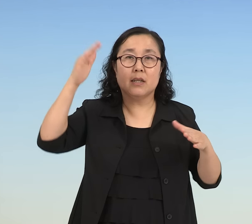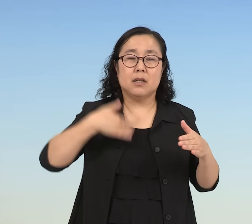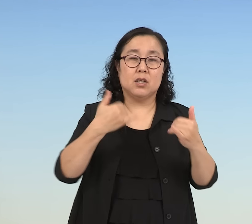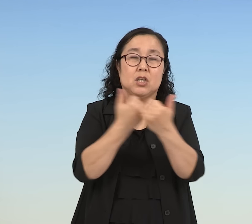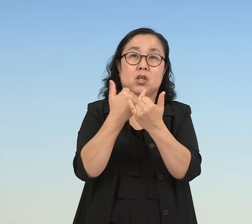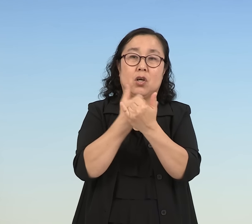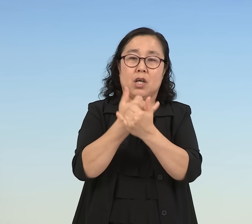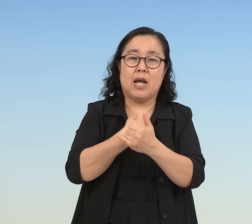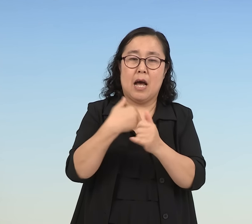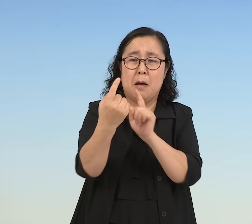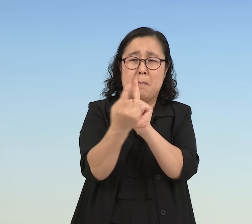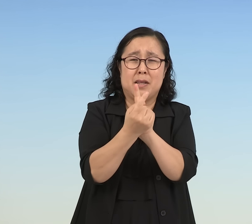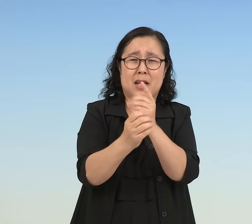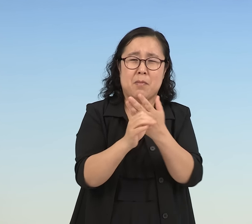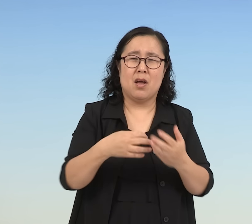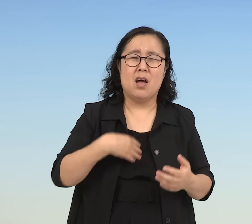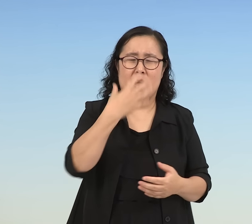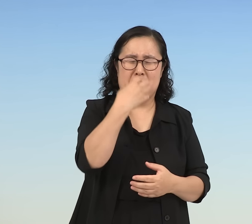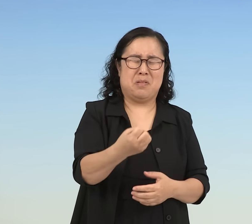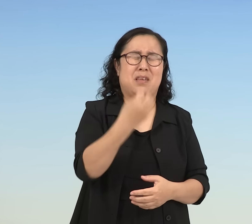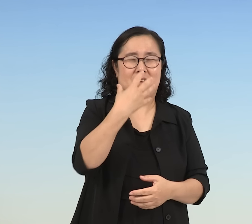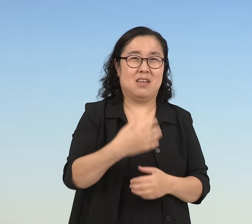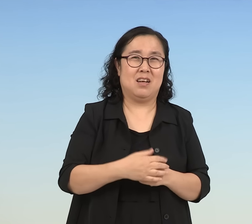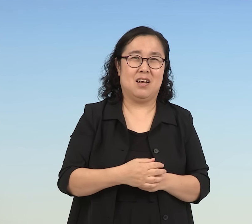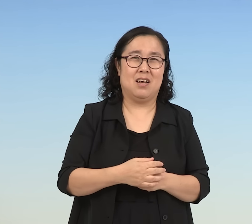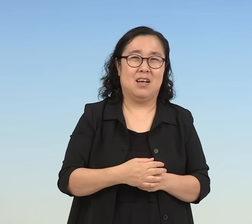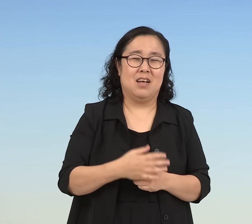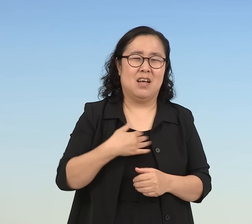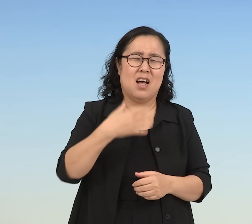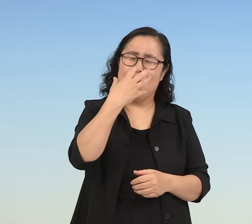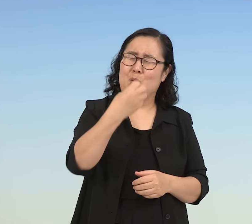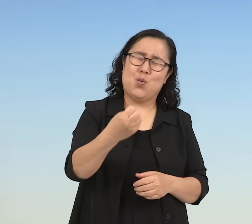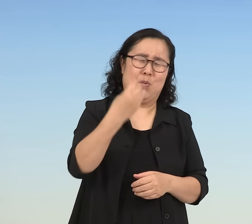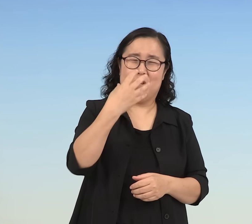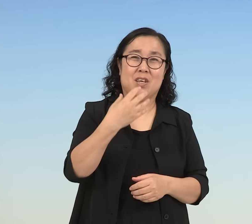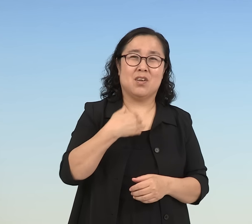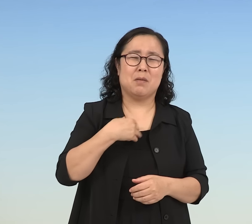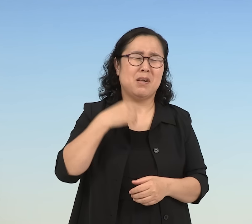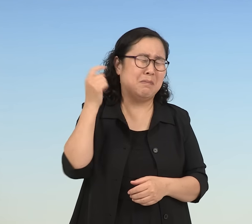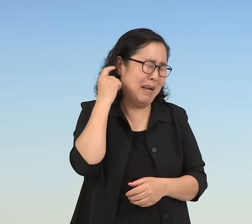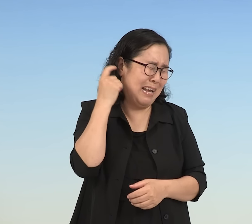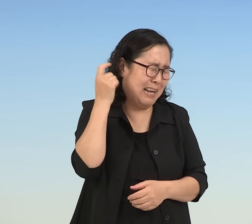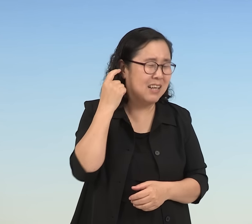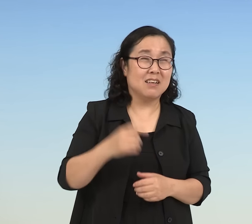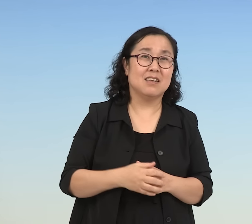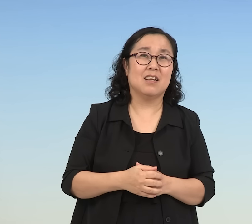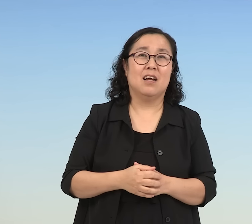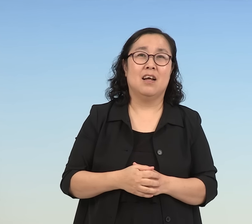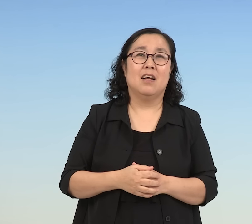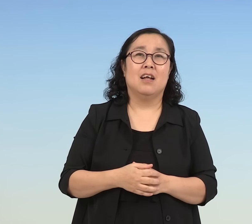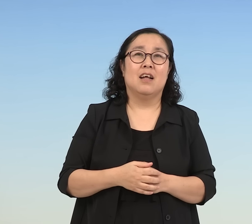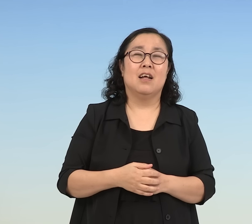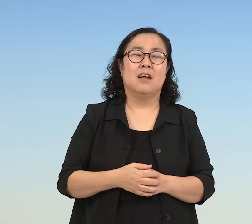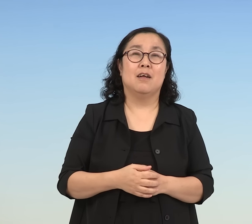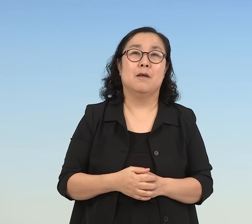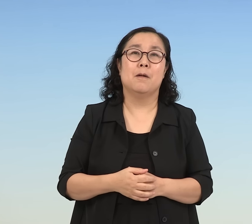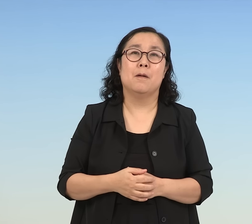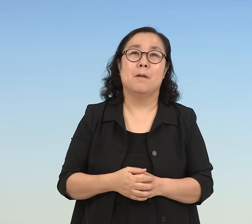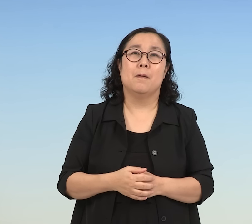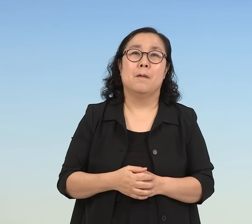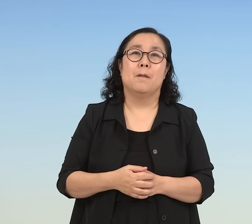친척이 계시는데 만나기만 하면 저보고 아이고 못생겼다 아이고 못생겼다 아 계속